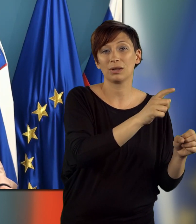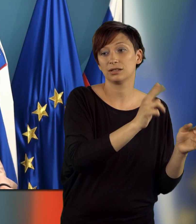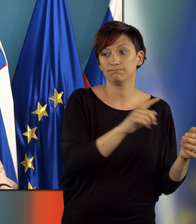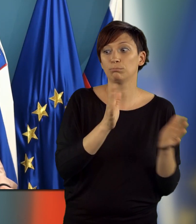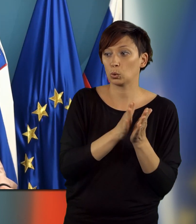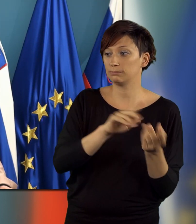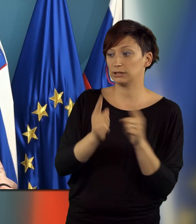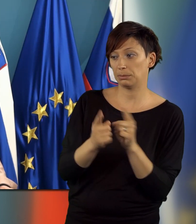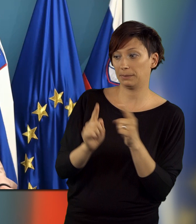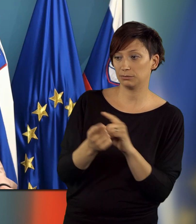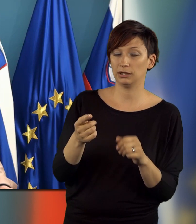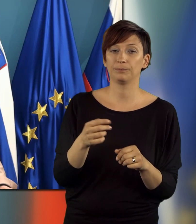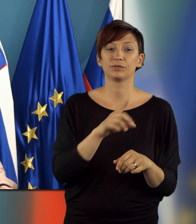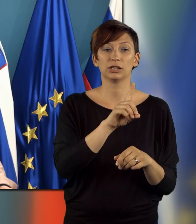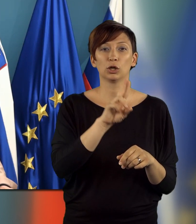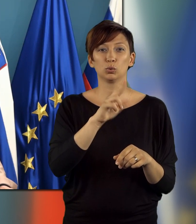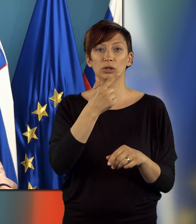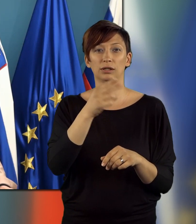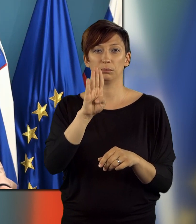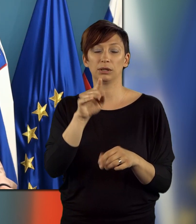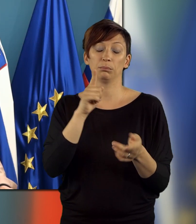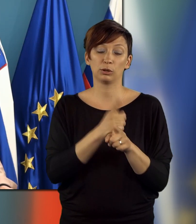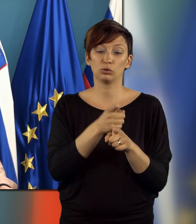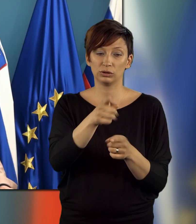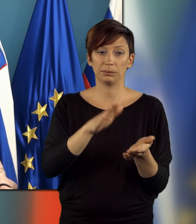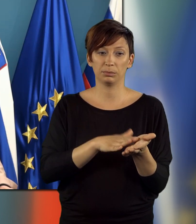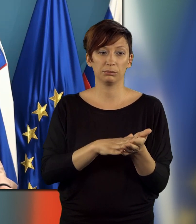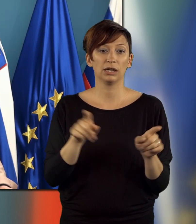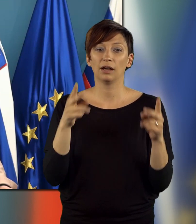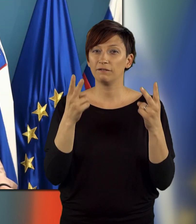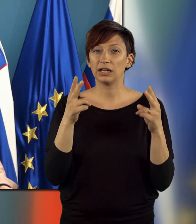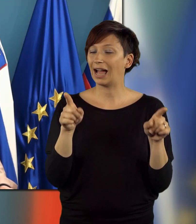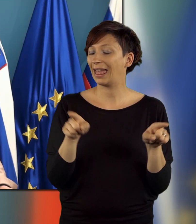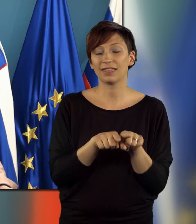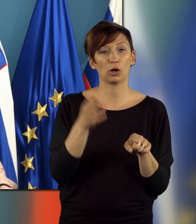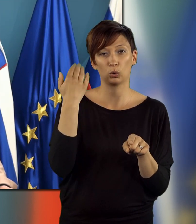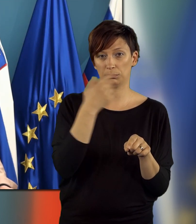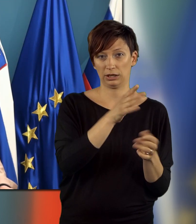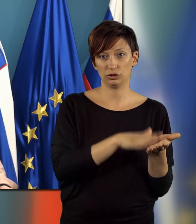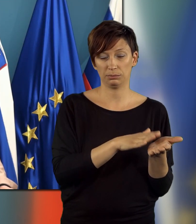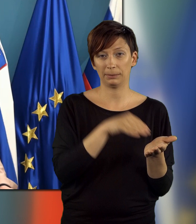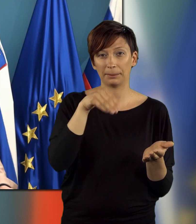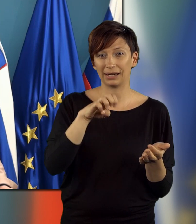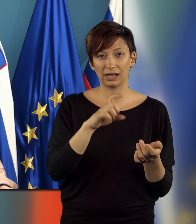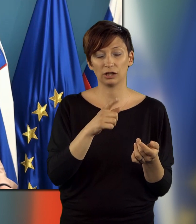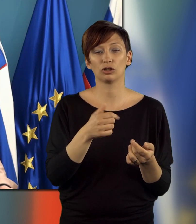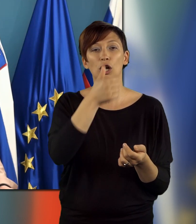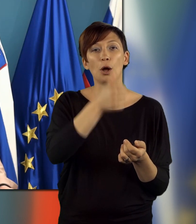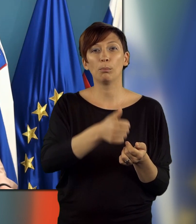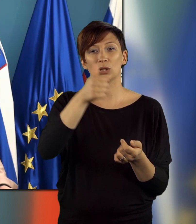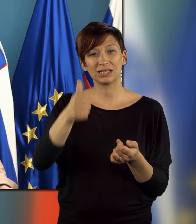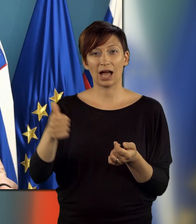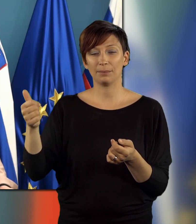pooblastili. Kar se tiče DUTB-ja, pa tudi v tem primeru velja enako kot v prejšnjem. V